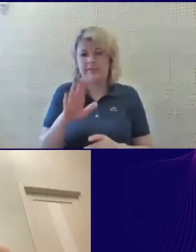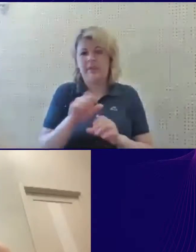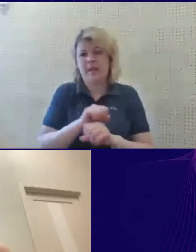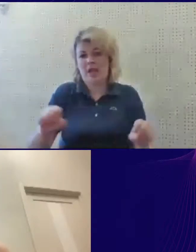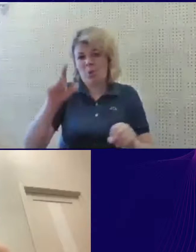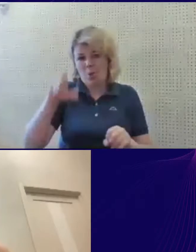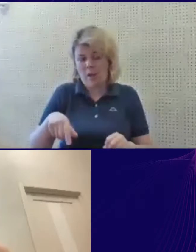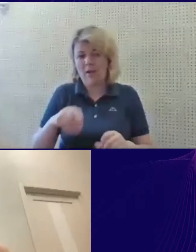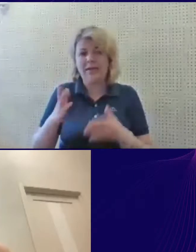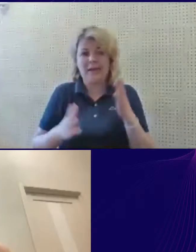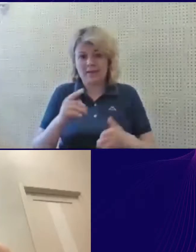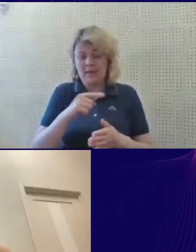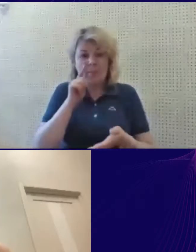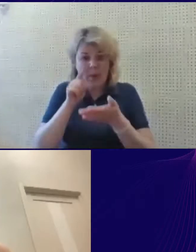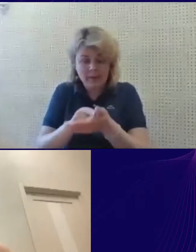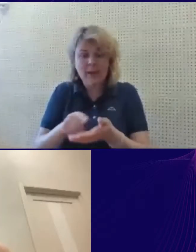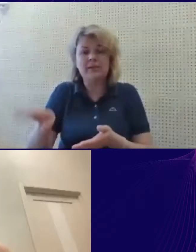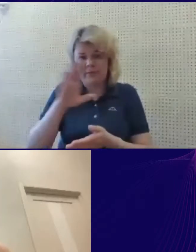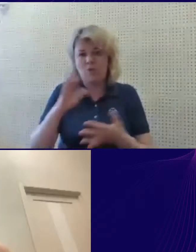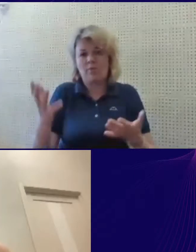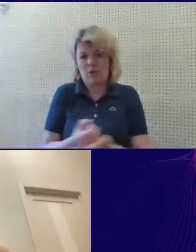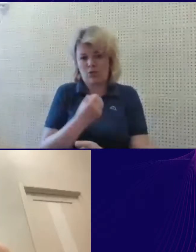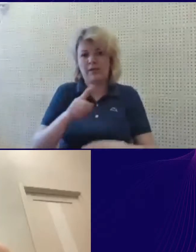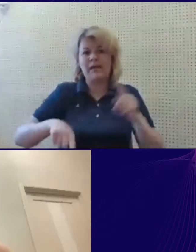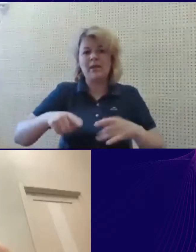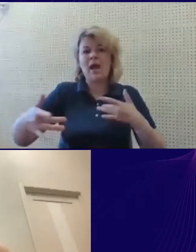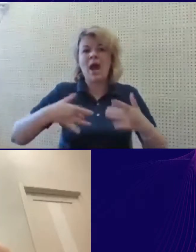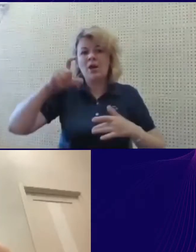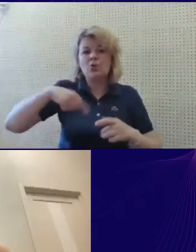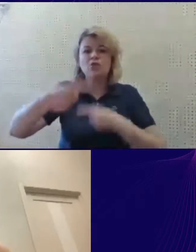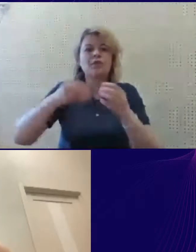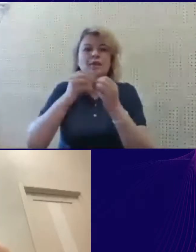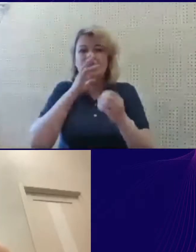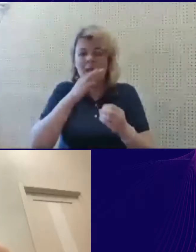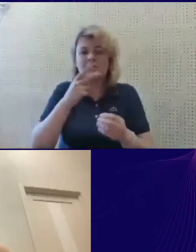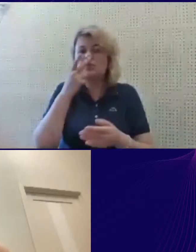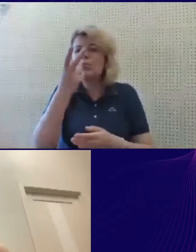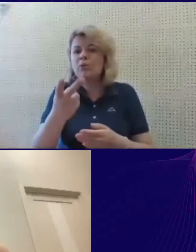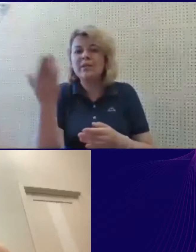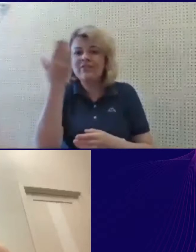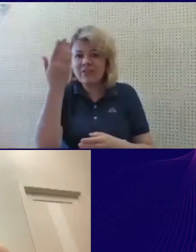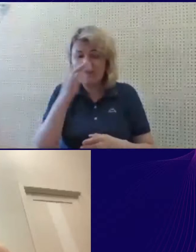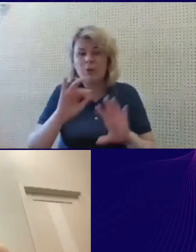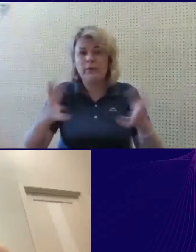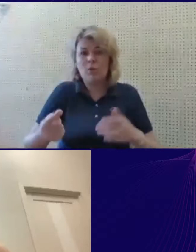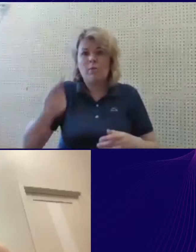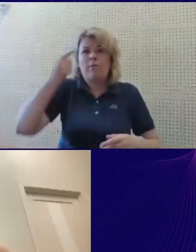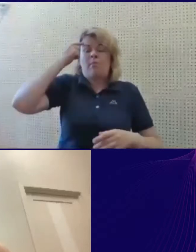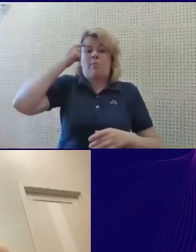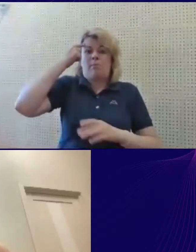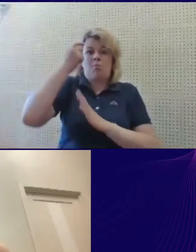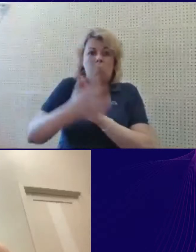случится. Иногда актер через 10 лет пересматривает фильм и вдруг понимает, про что он играл. И такое я